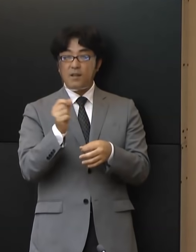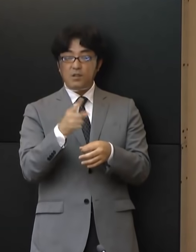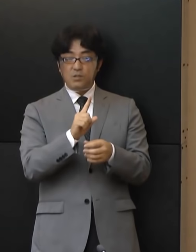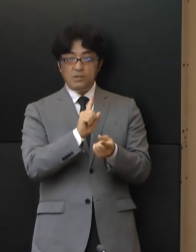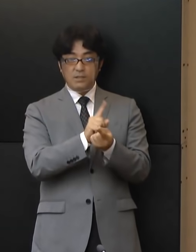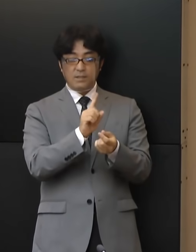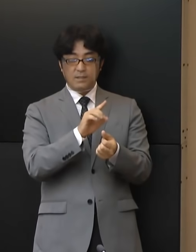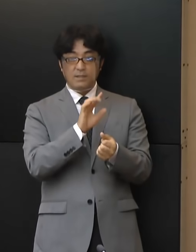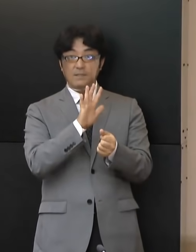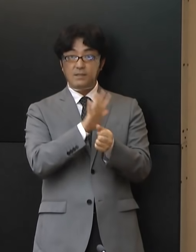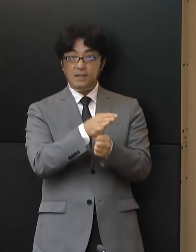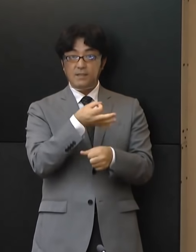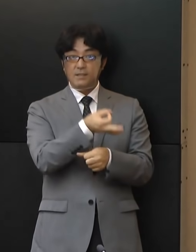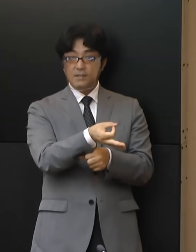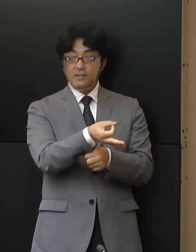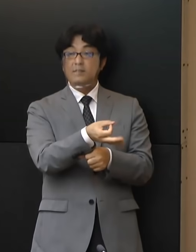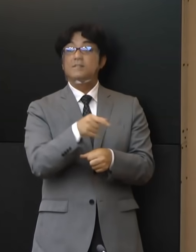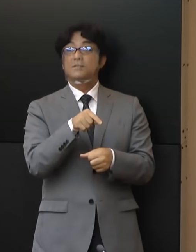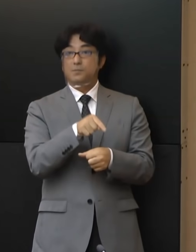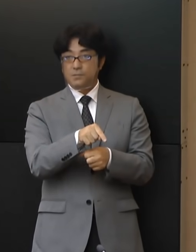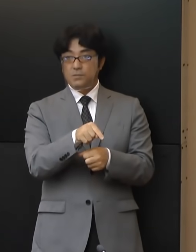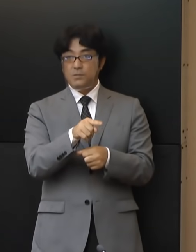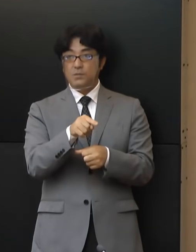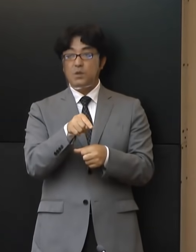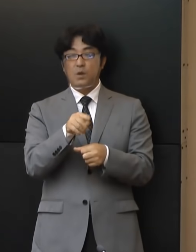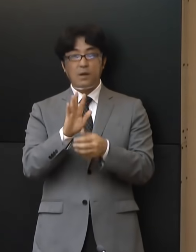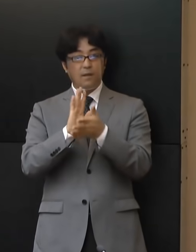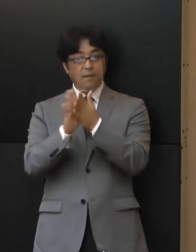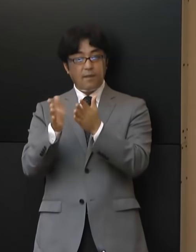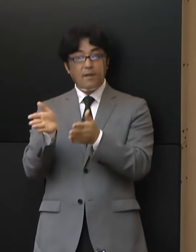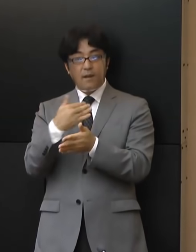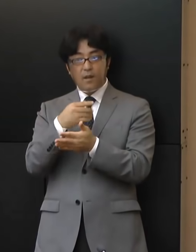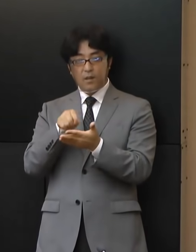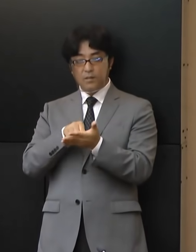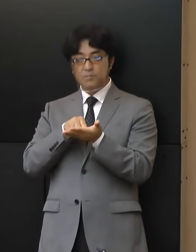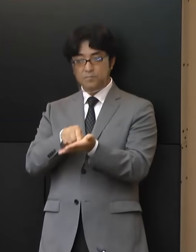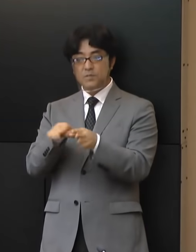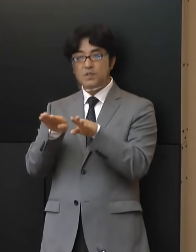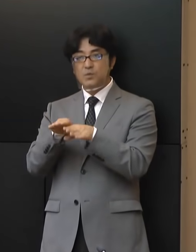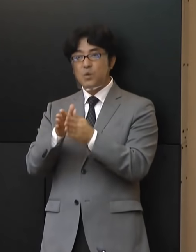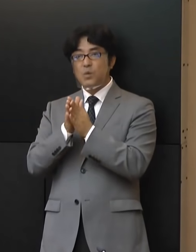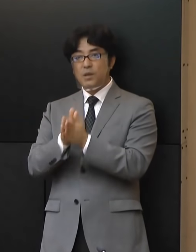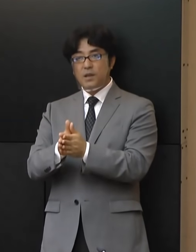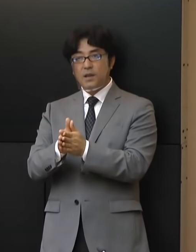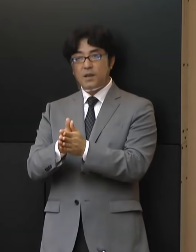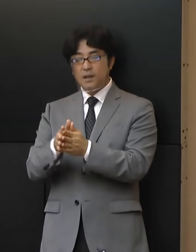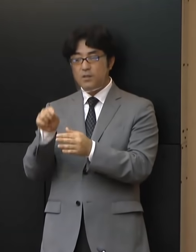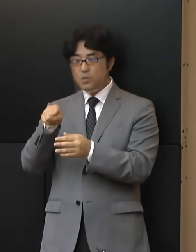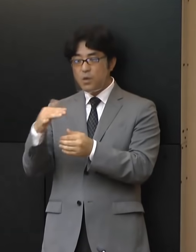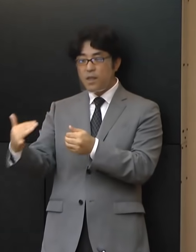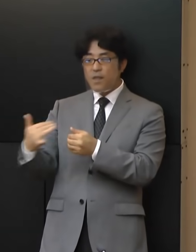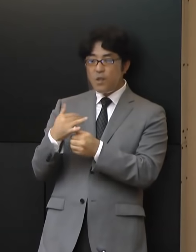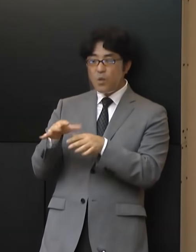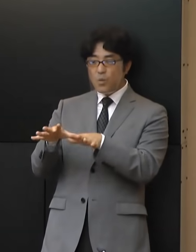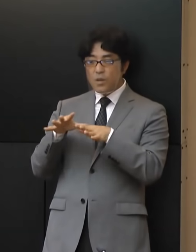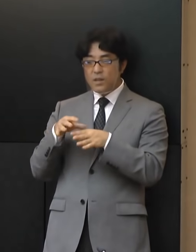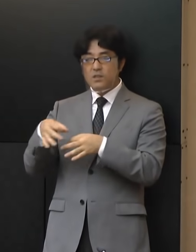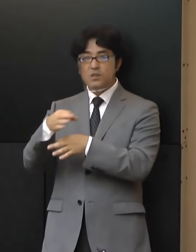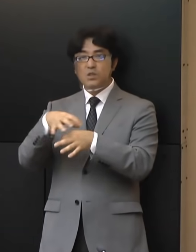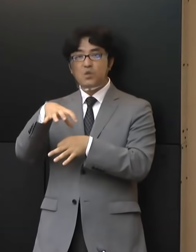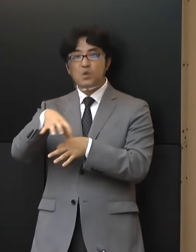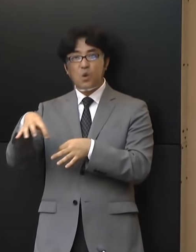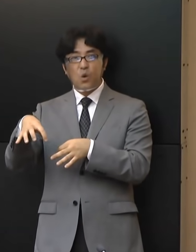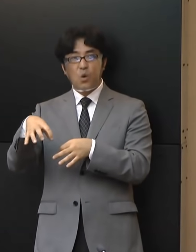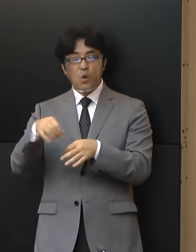から新型コロナウイルス感染症の影響や県からの自粛要請などにより経済的影響を受けた事業者のうち、小売